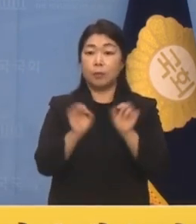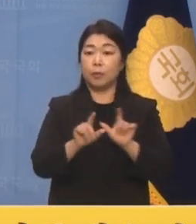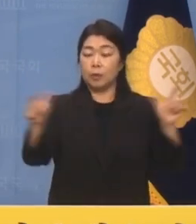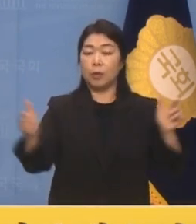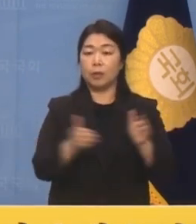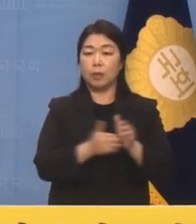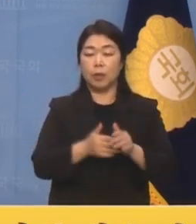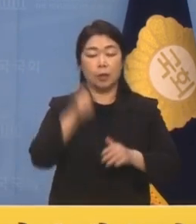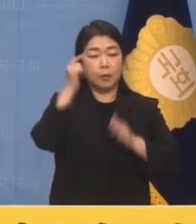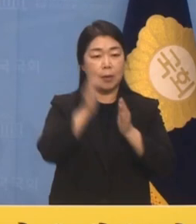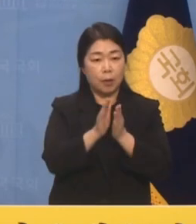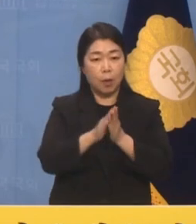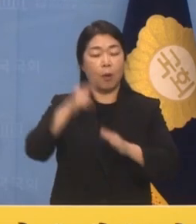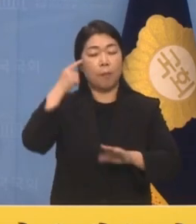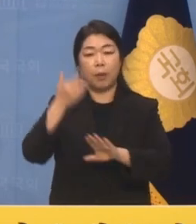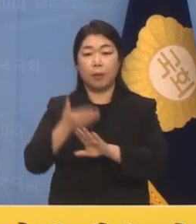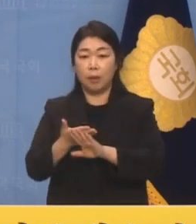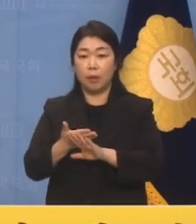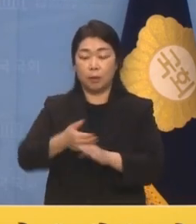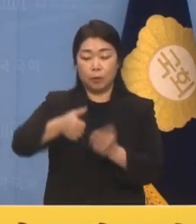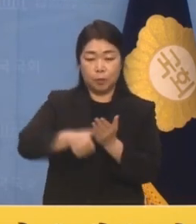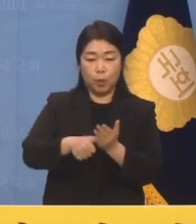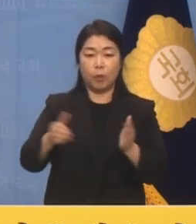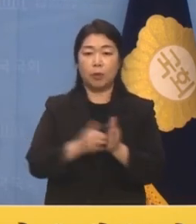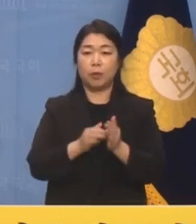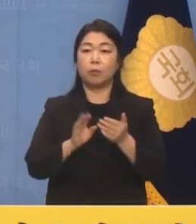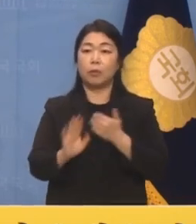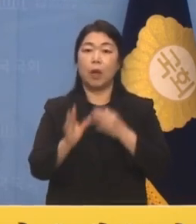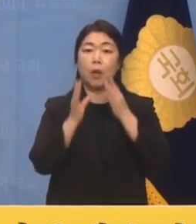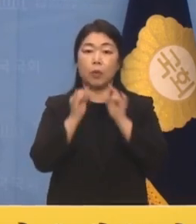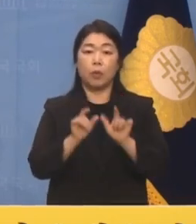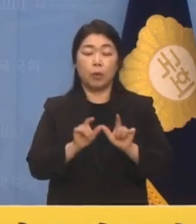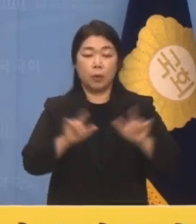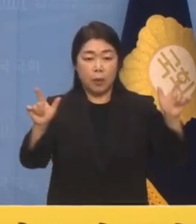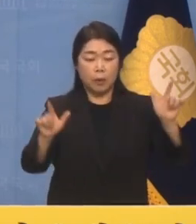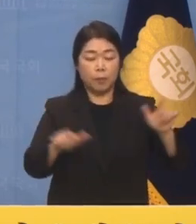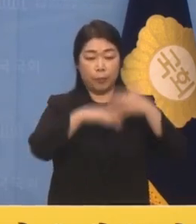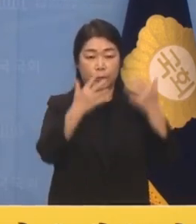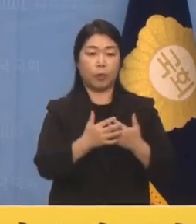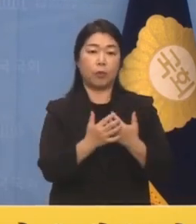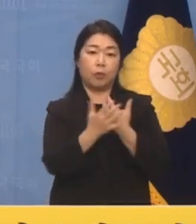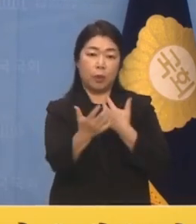통해서 최종적으로 토요일 전국위원회를 통해서 인준됩니다.